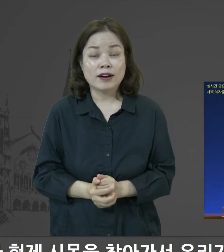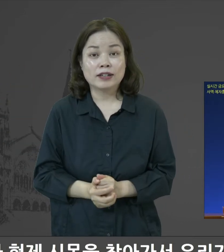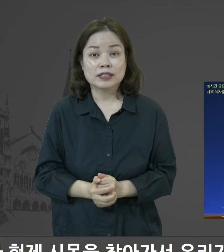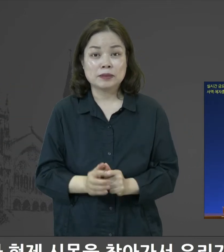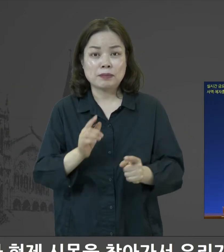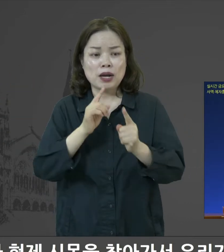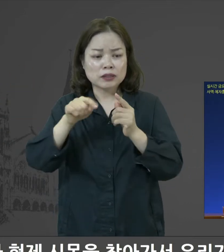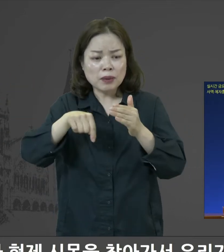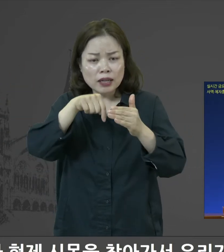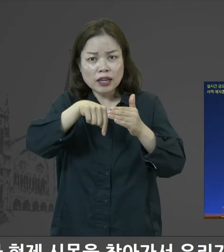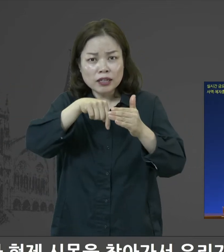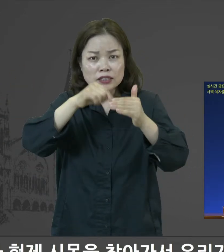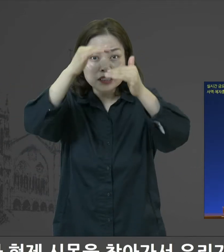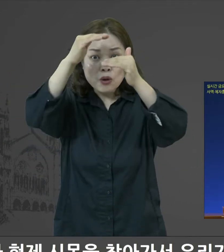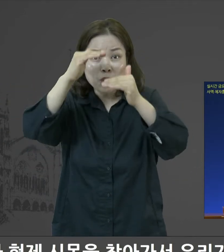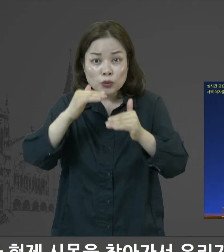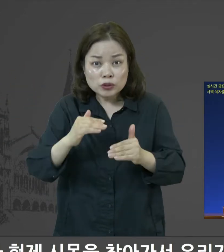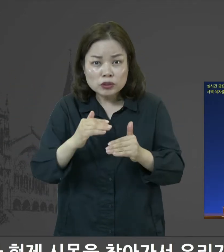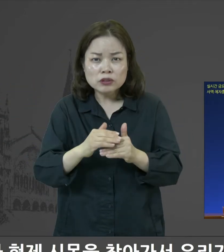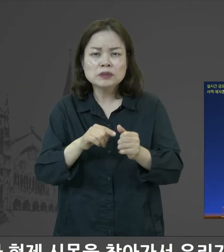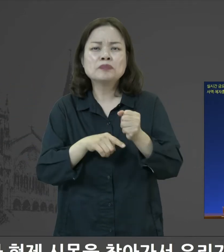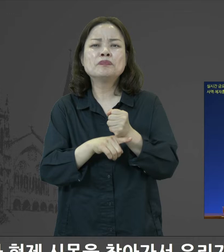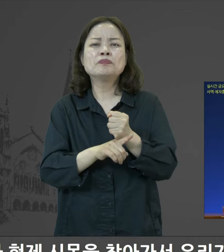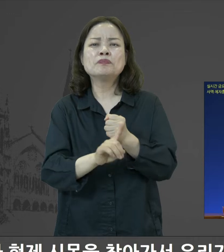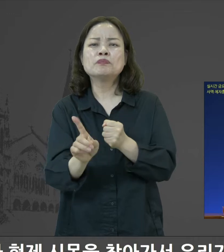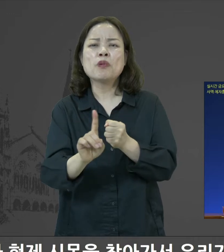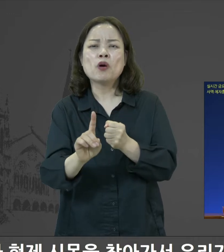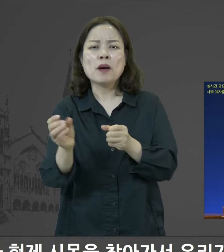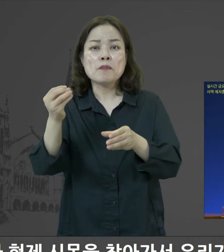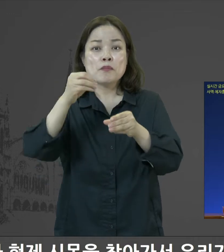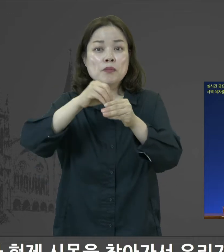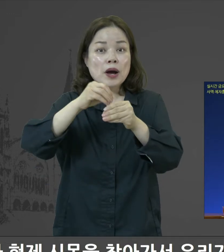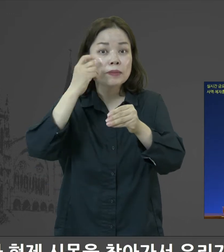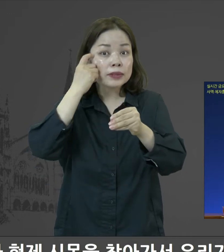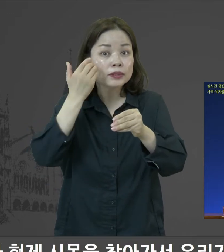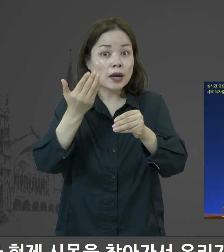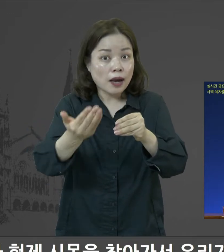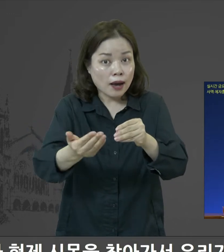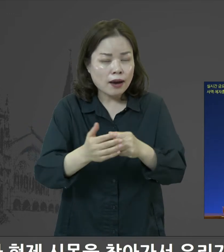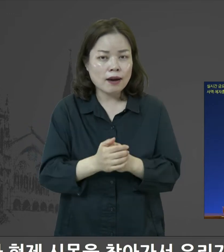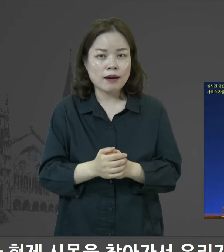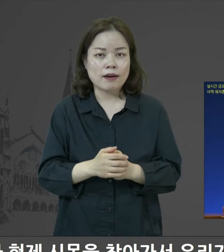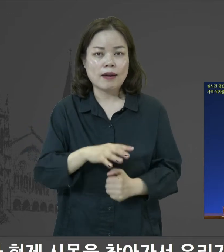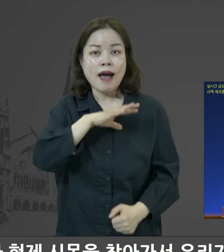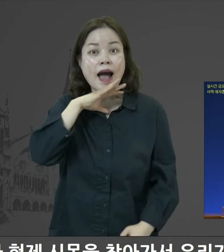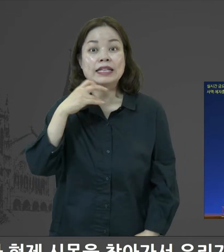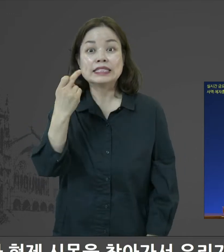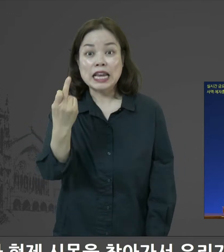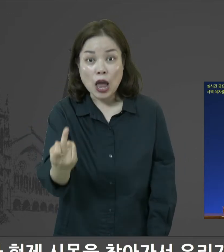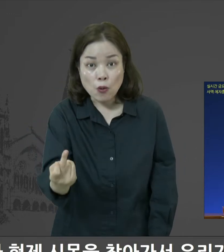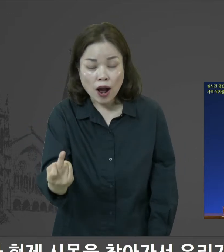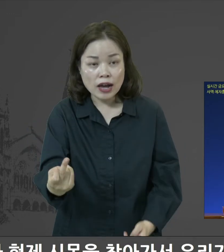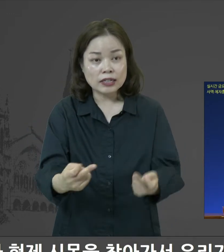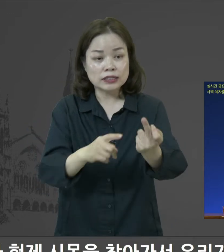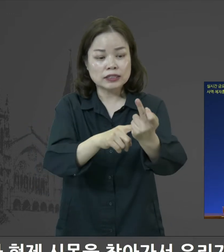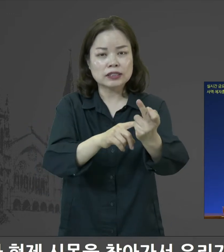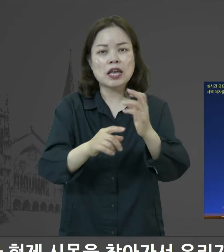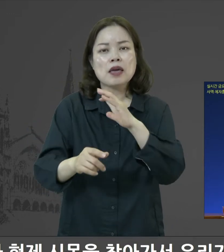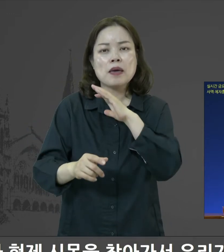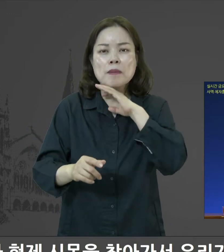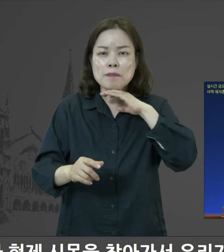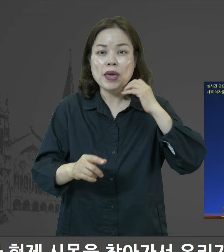이 말씀 속에는 어떤 의미가 함유되어 있냐면, 안드레와 그의 형제